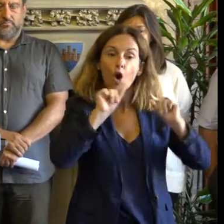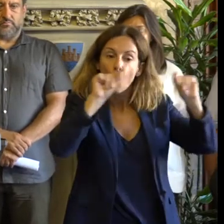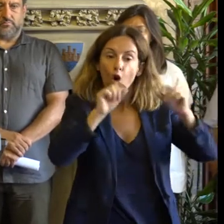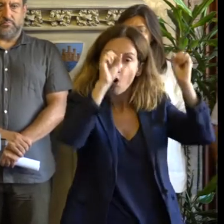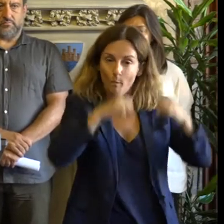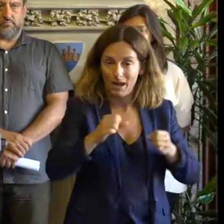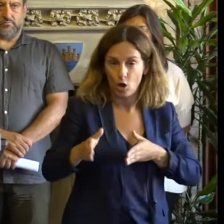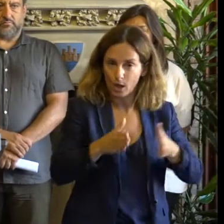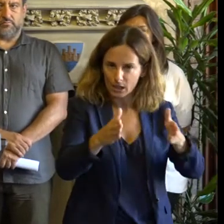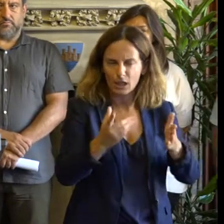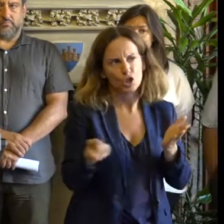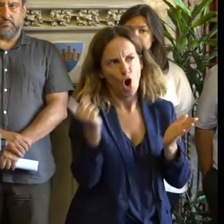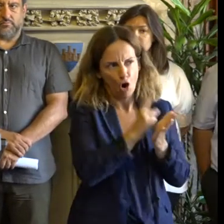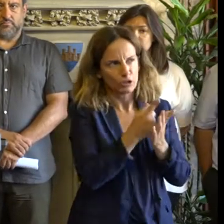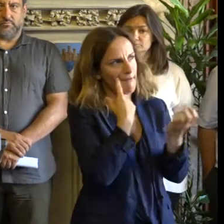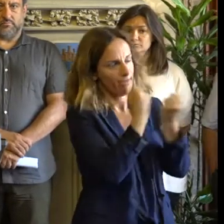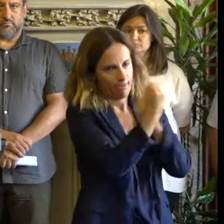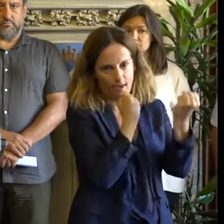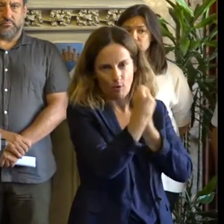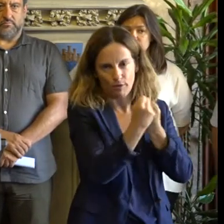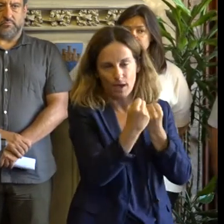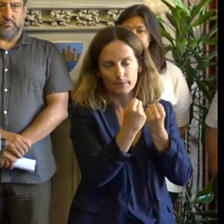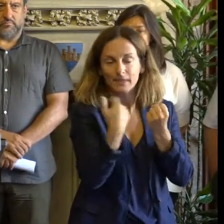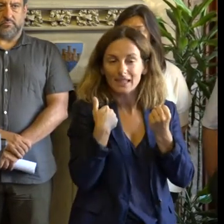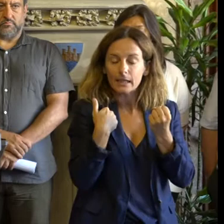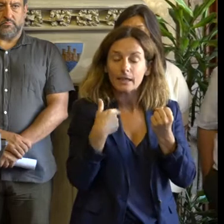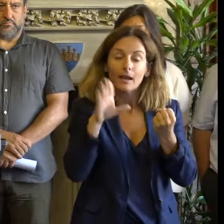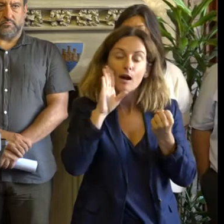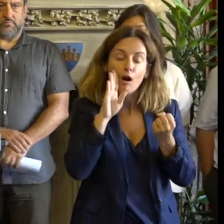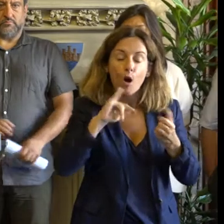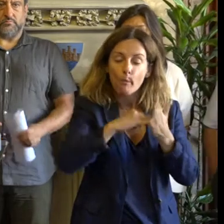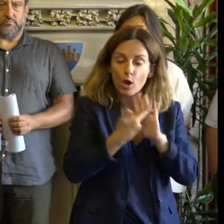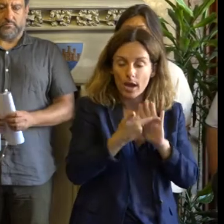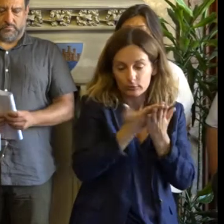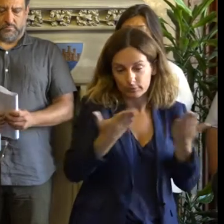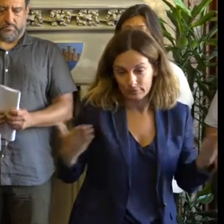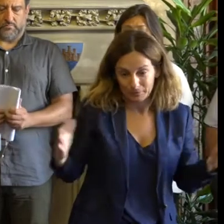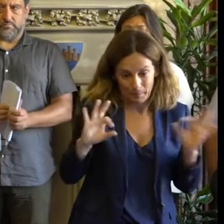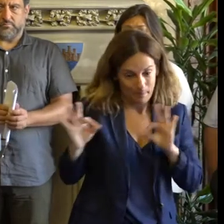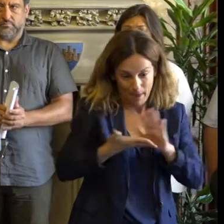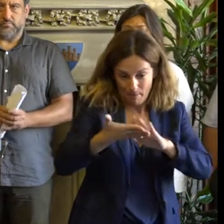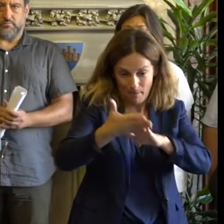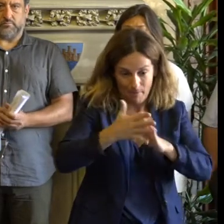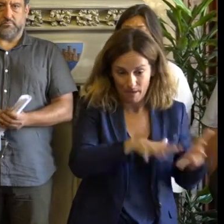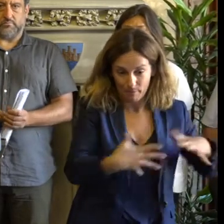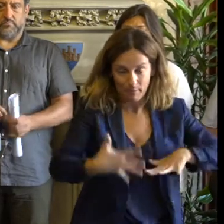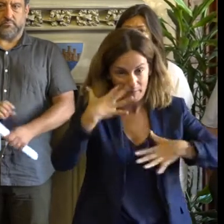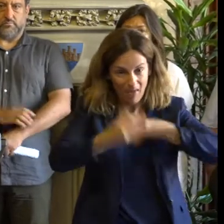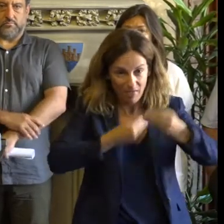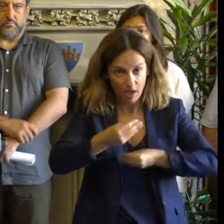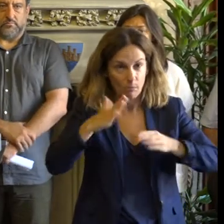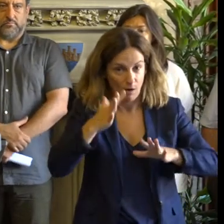especialment de redimensionar projectes que hi havia damunt la taula que suposaven un fort impacte